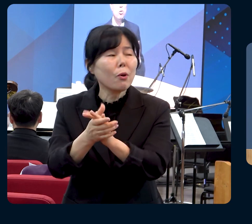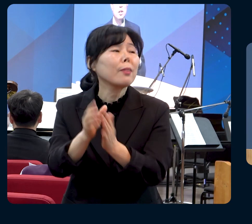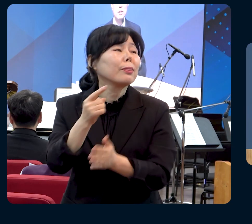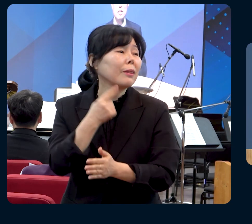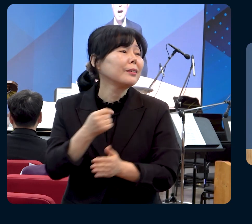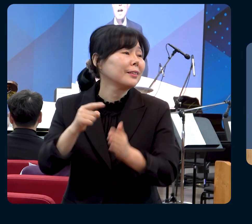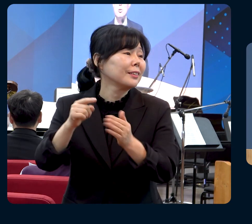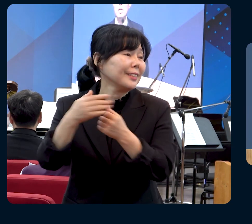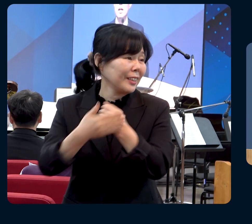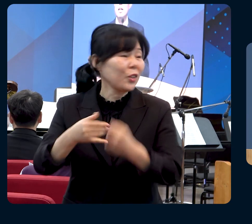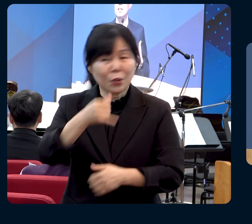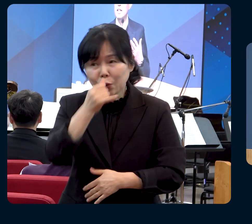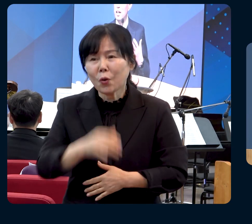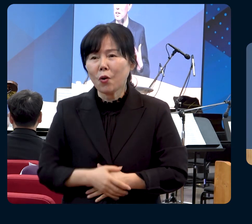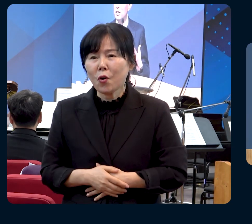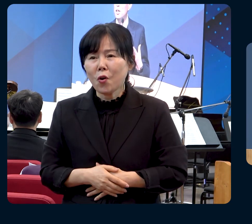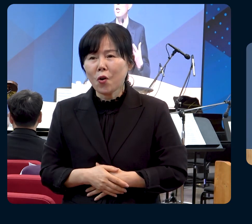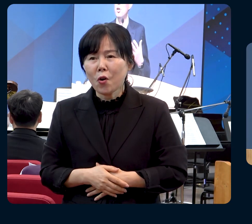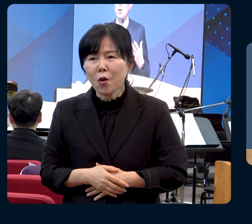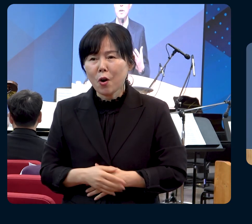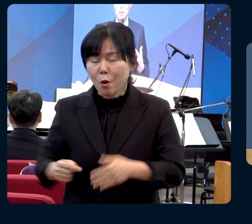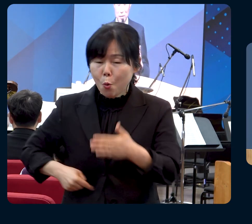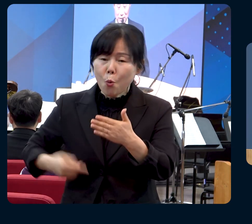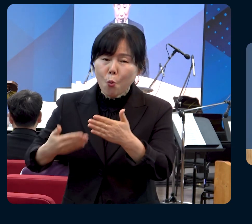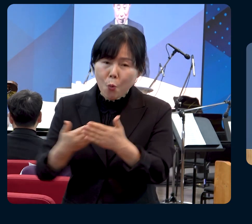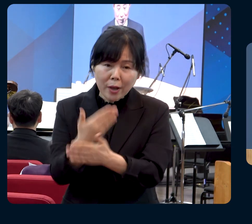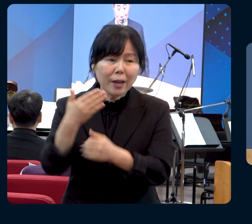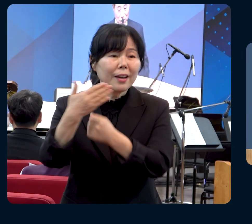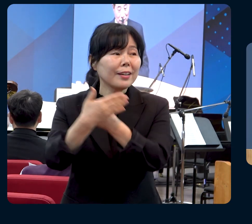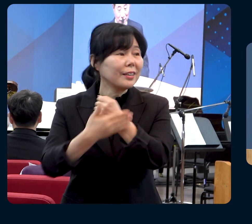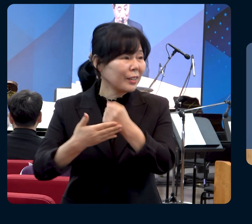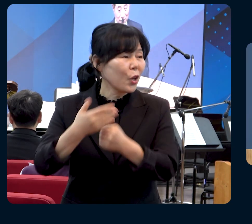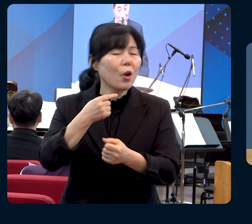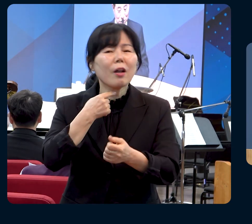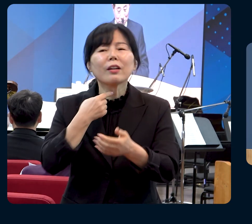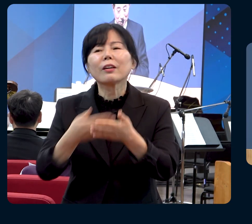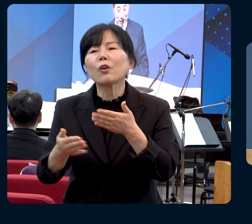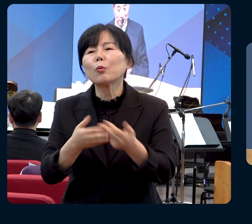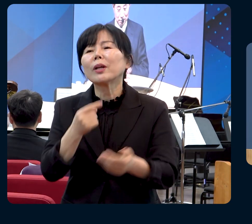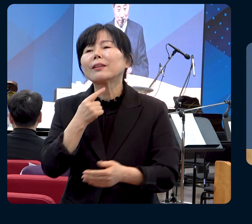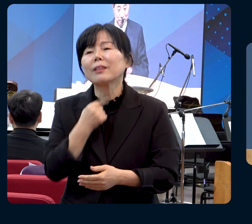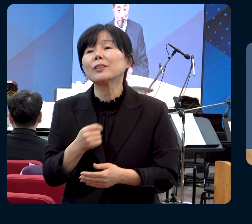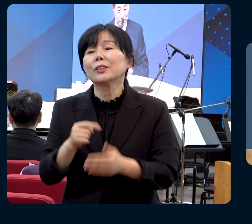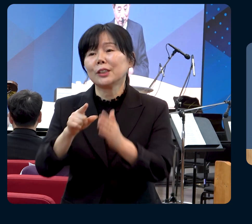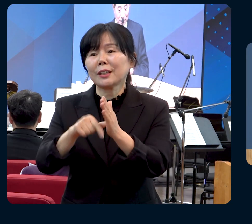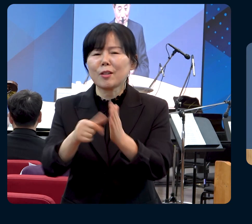주님께서 주시는 그 사죄의 은혜를 경험했던 그런 시간들 있습니다.